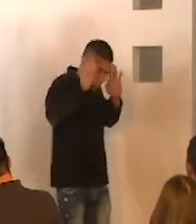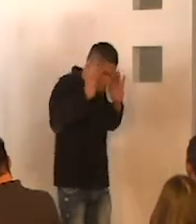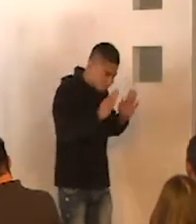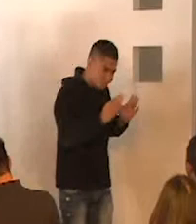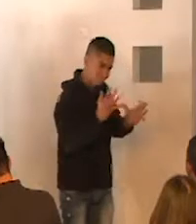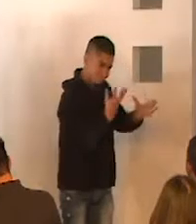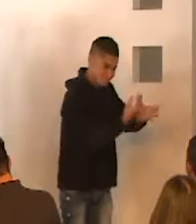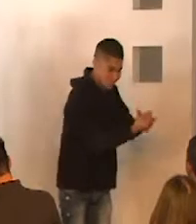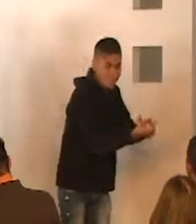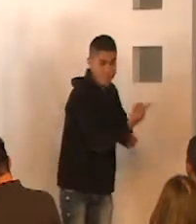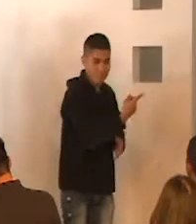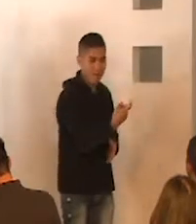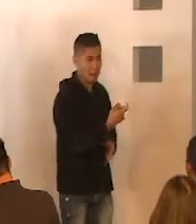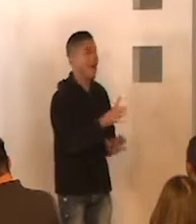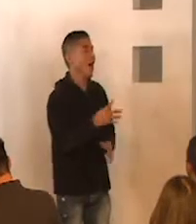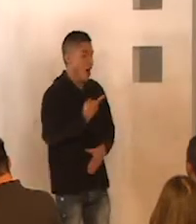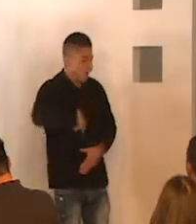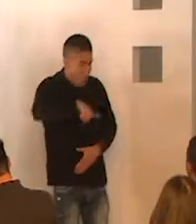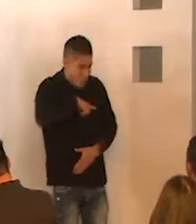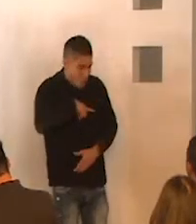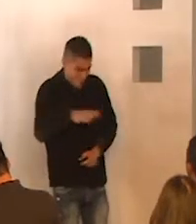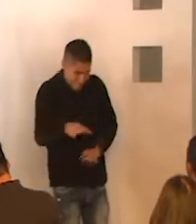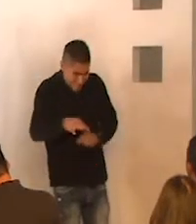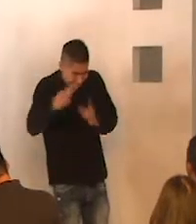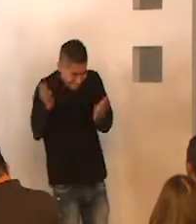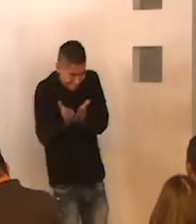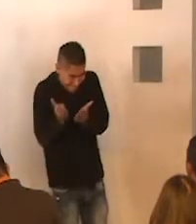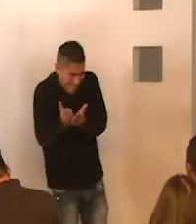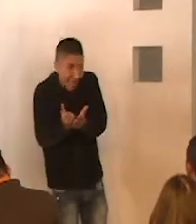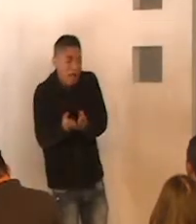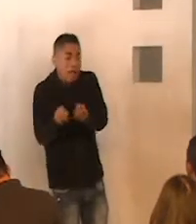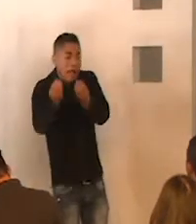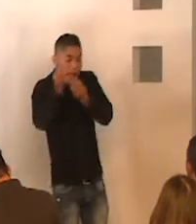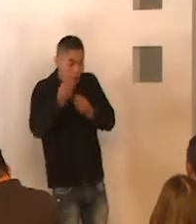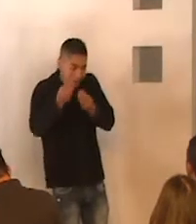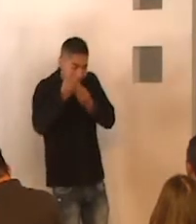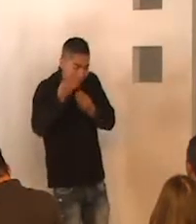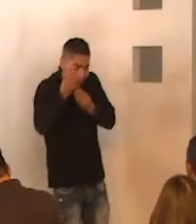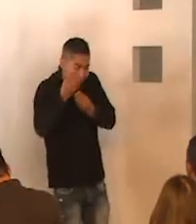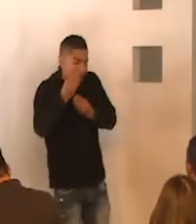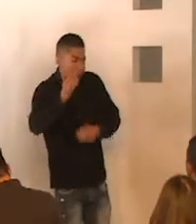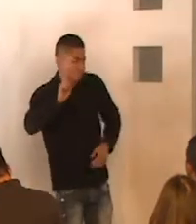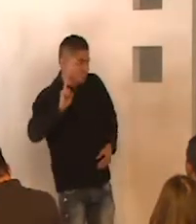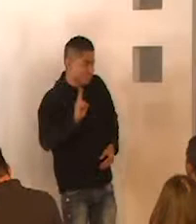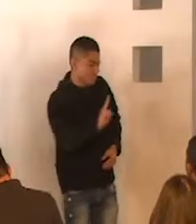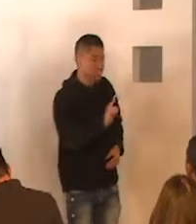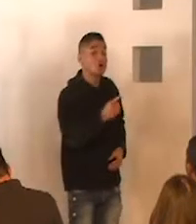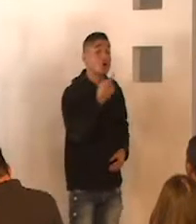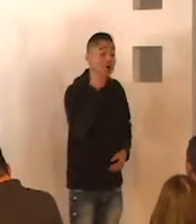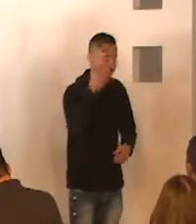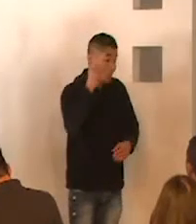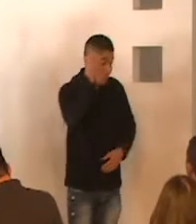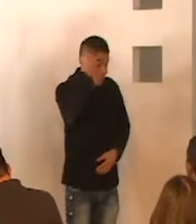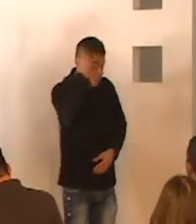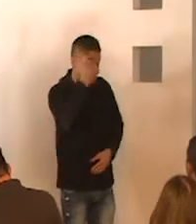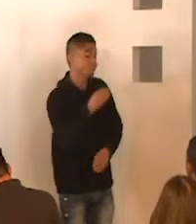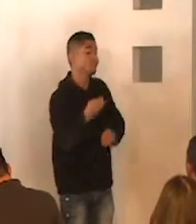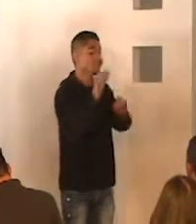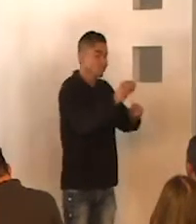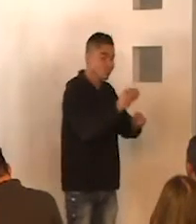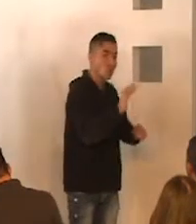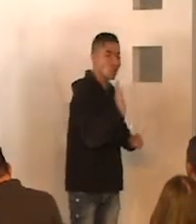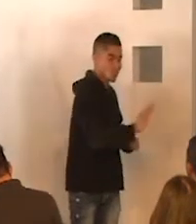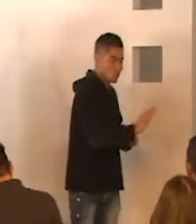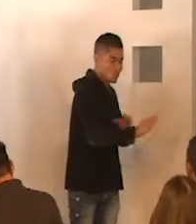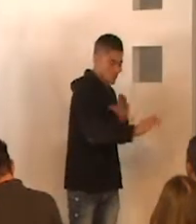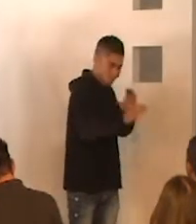nos permitió que al llegarle al grupo de docentes se facilitaran los procesos de comunicación inicialmente